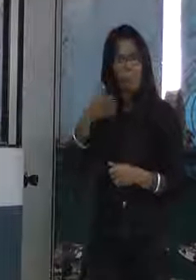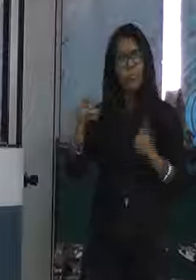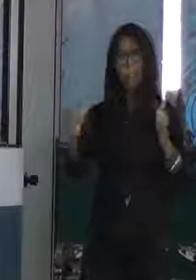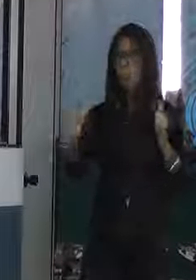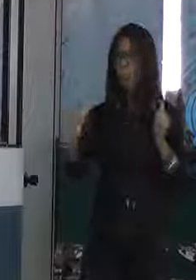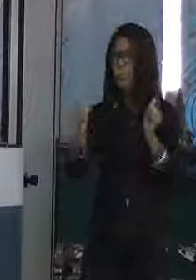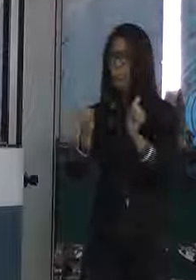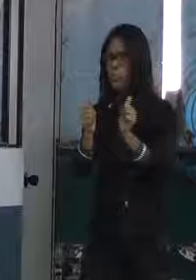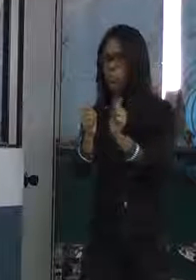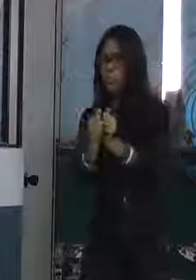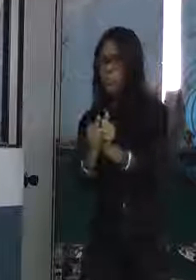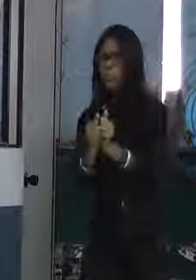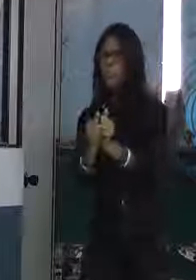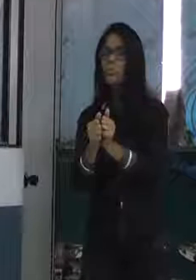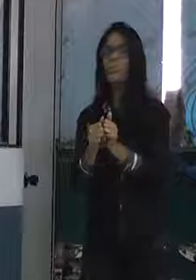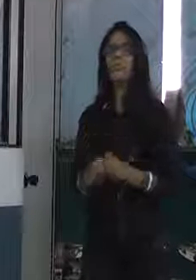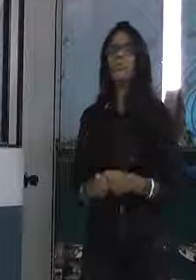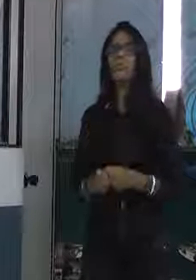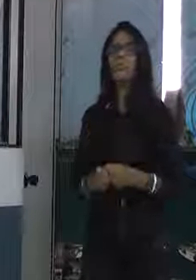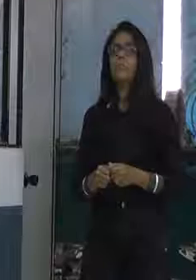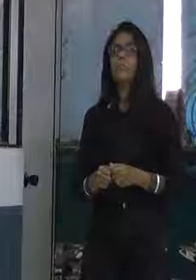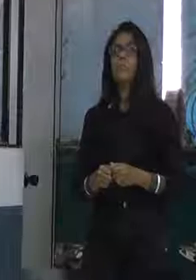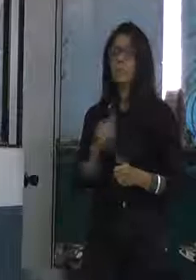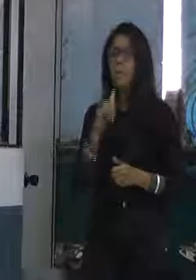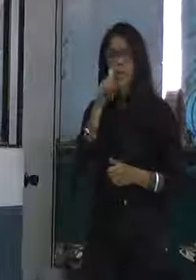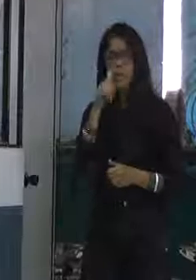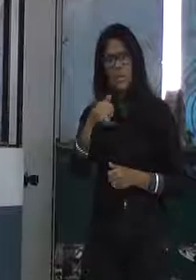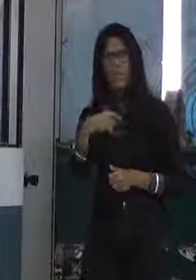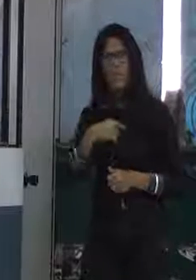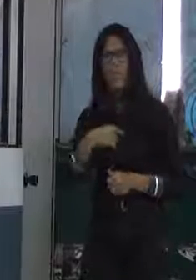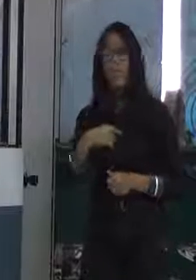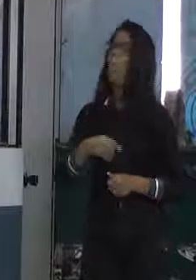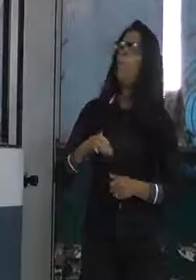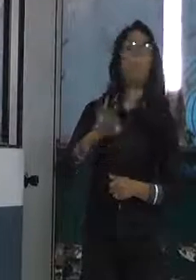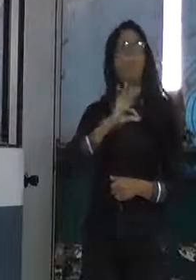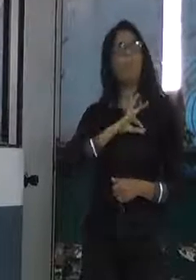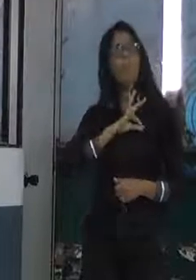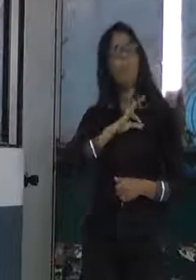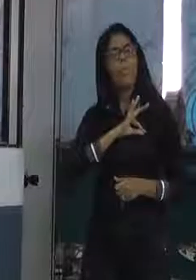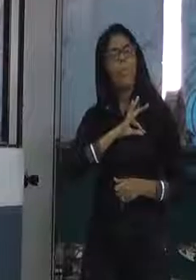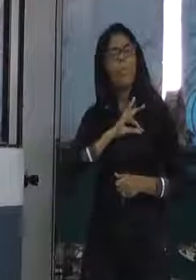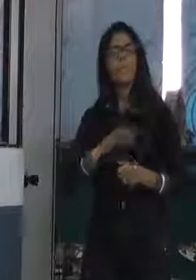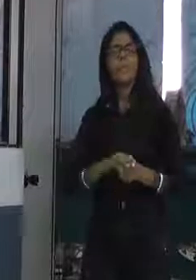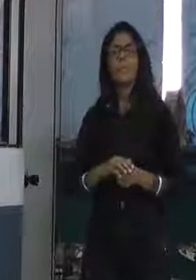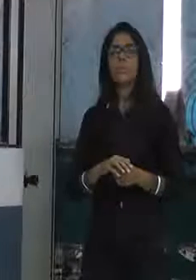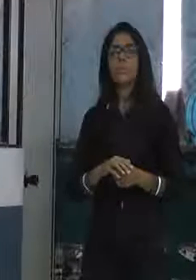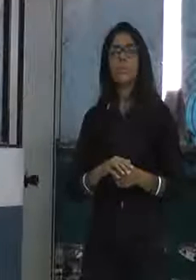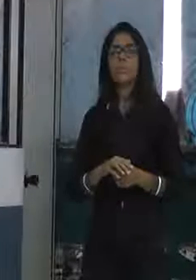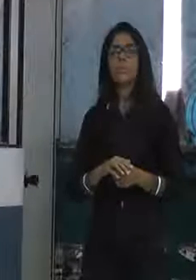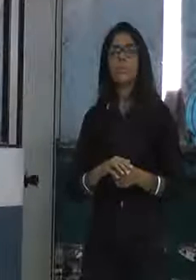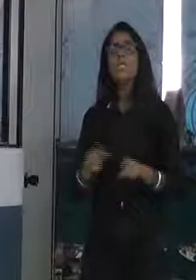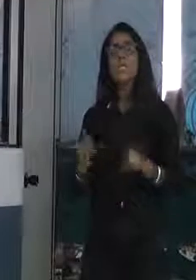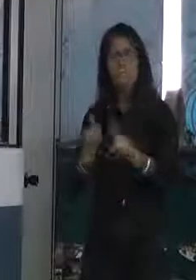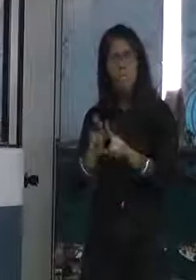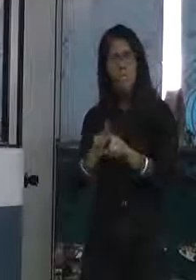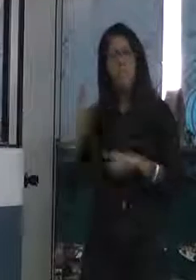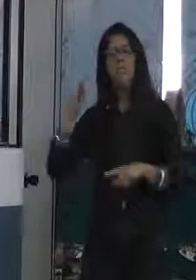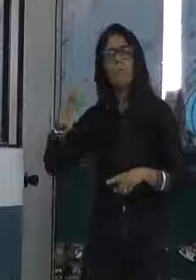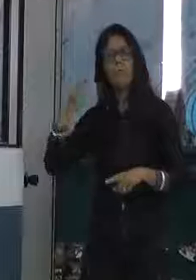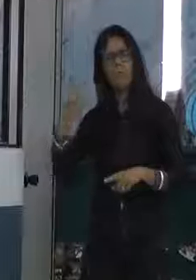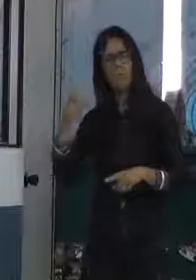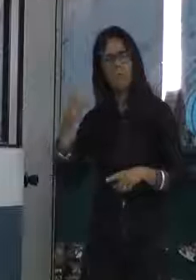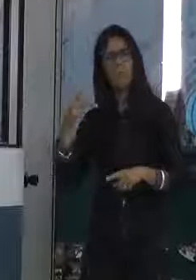como policial militar e vice-presidente do Legislativo Municipal, e fiz um pedido.